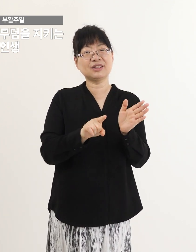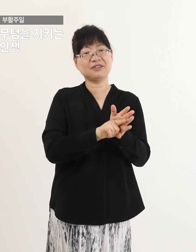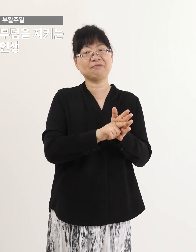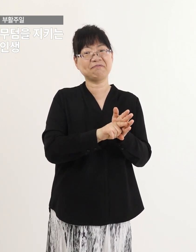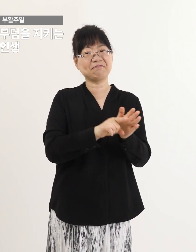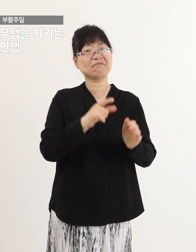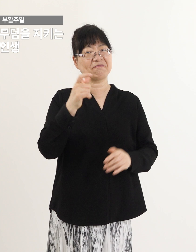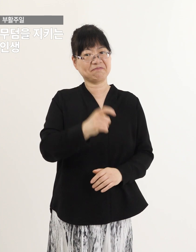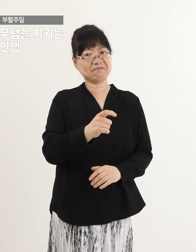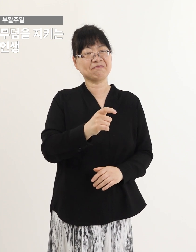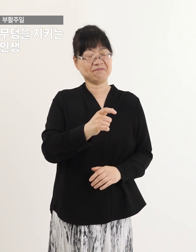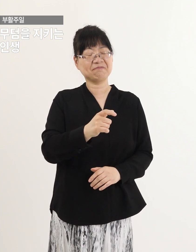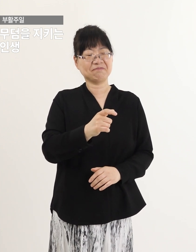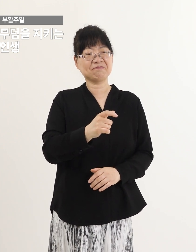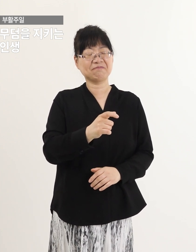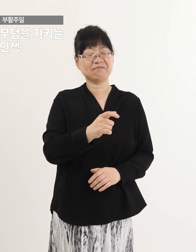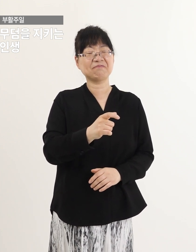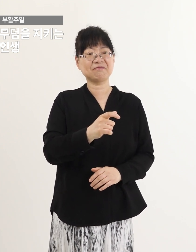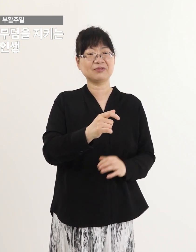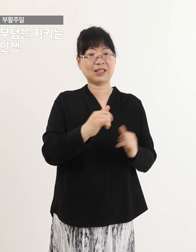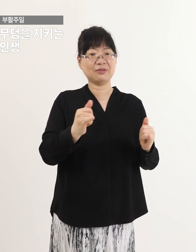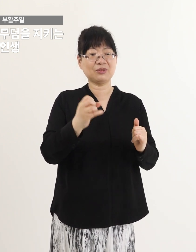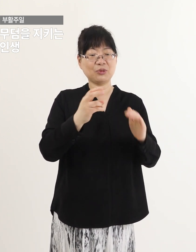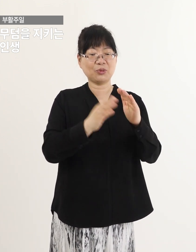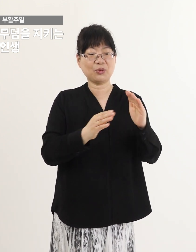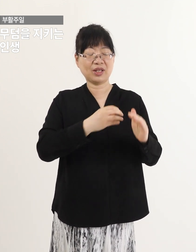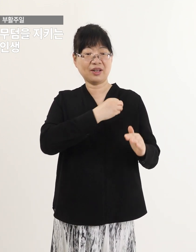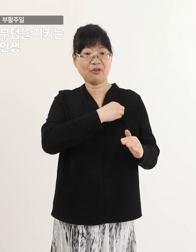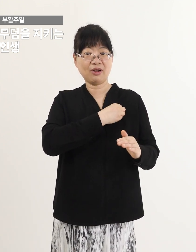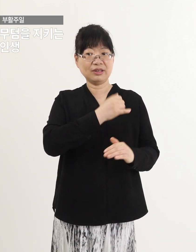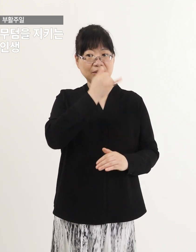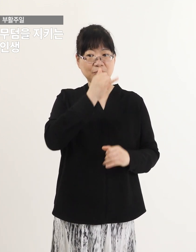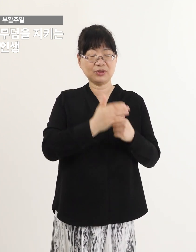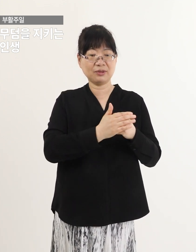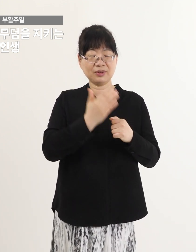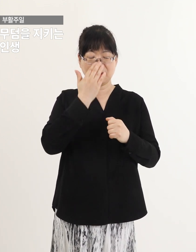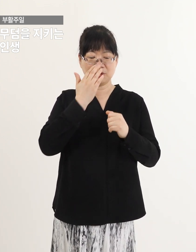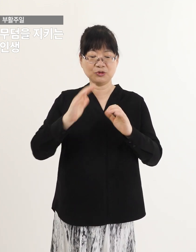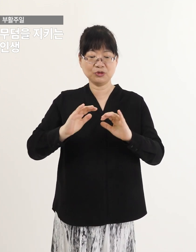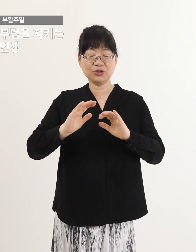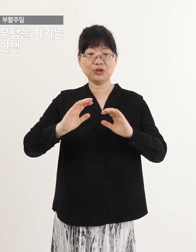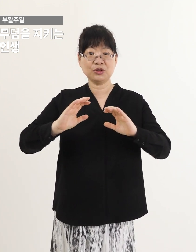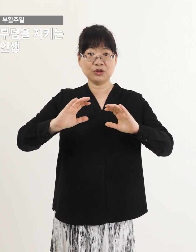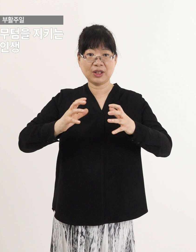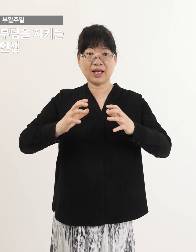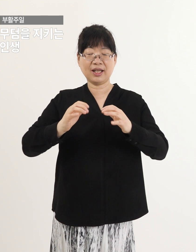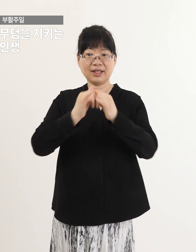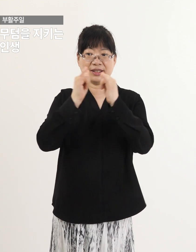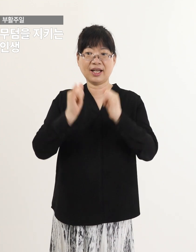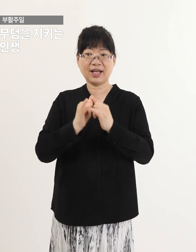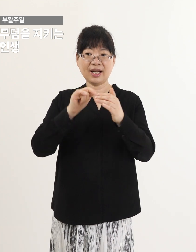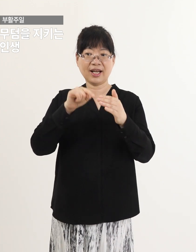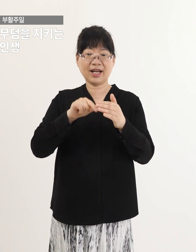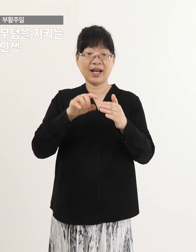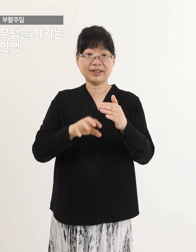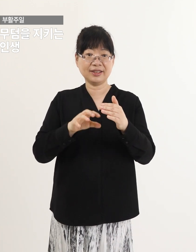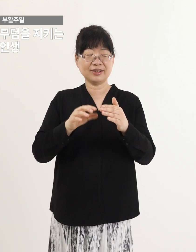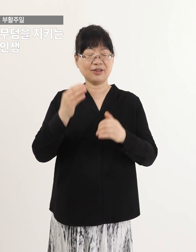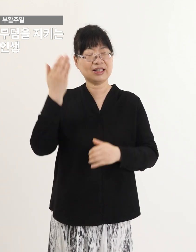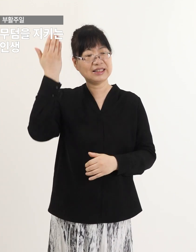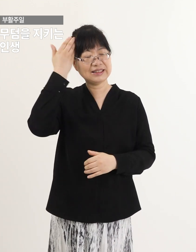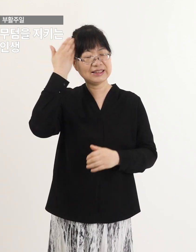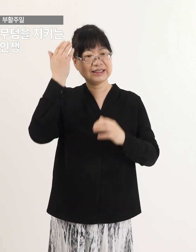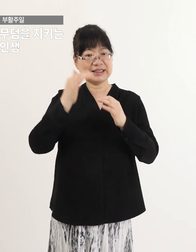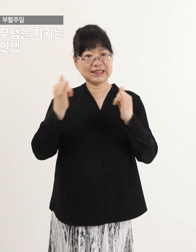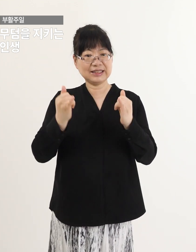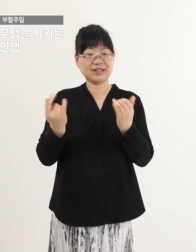공회원이에요. 그러다 보니까 유대 사회에서 굉장히 그 엘리트 계층에 속한